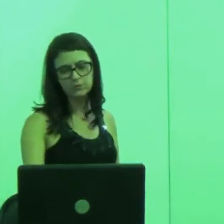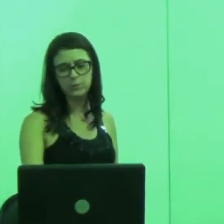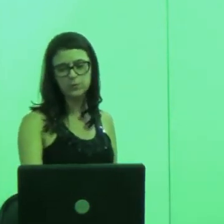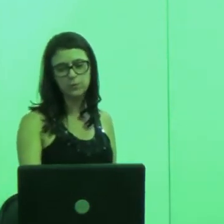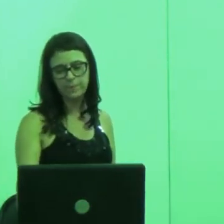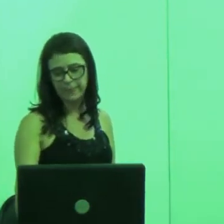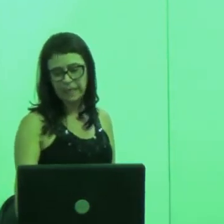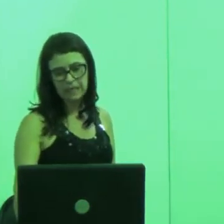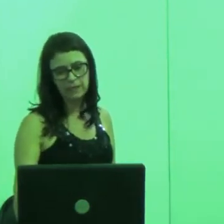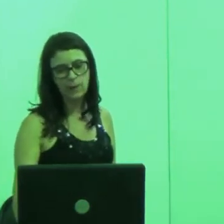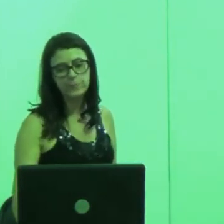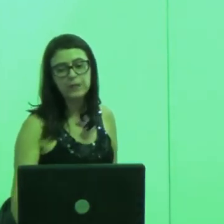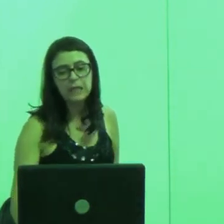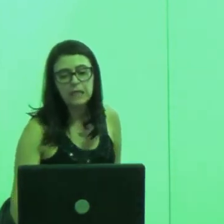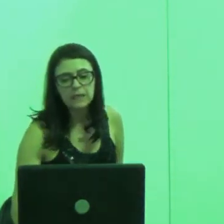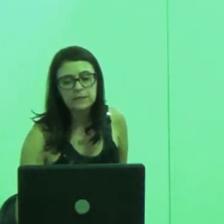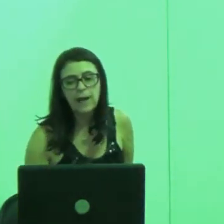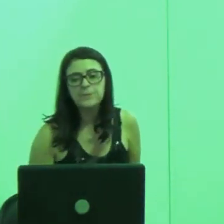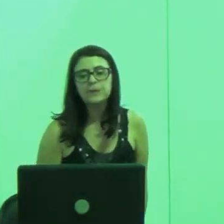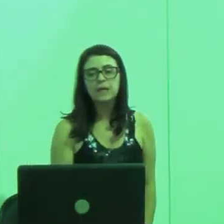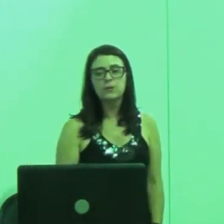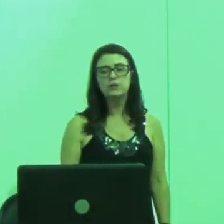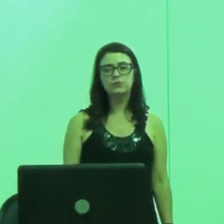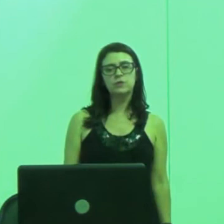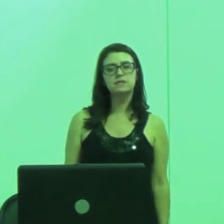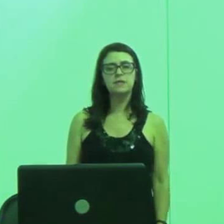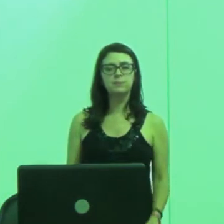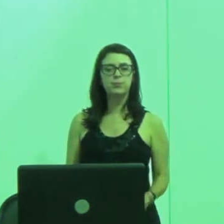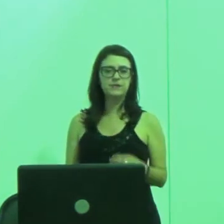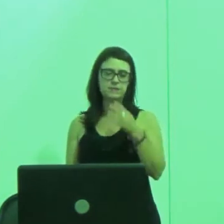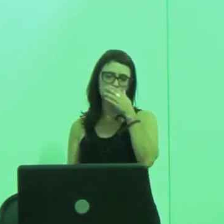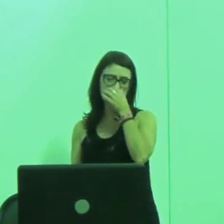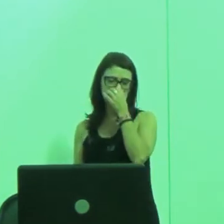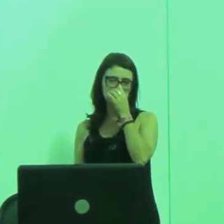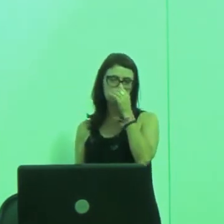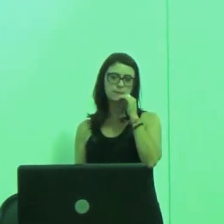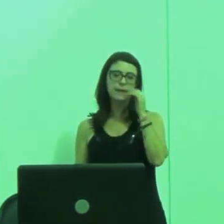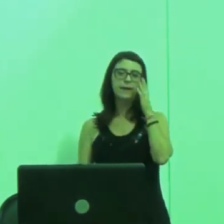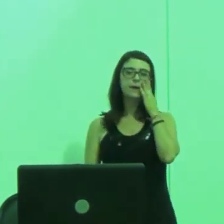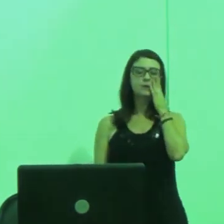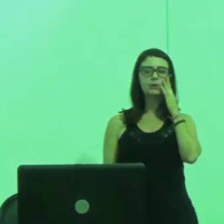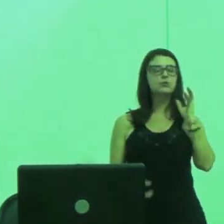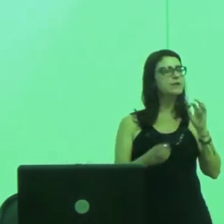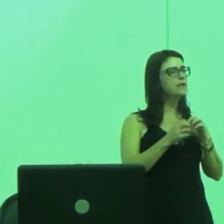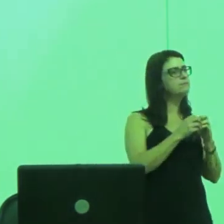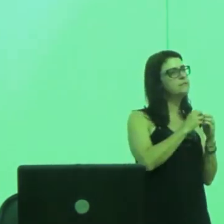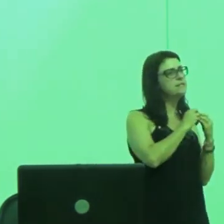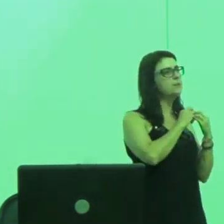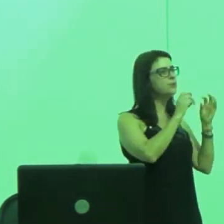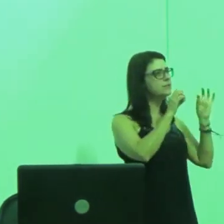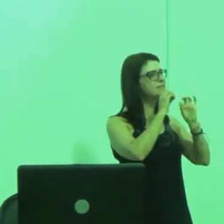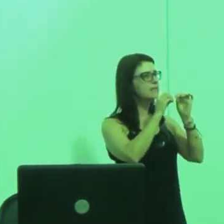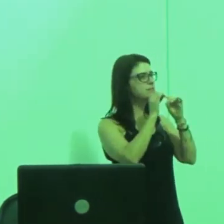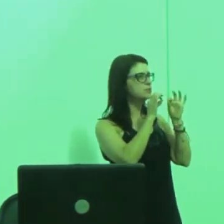muito legal. Tá. O livro 2 era uma coisinha. É uma autora que ela trazia muitas